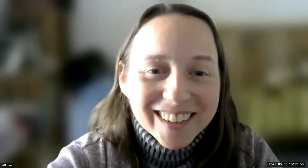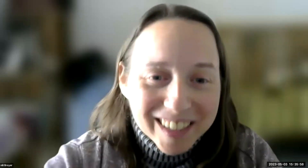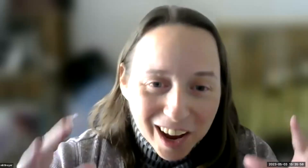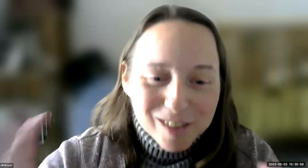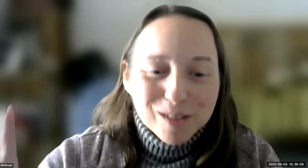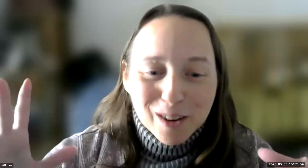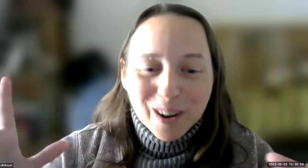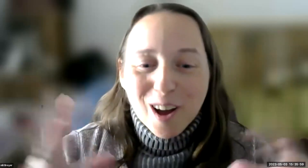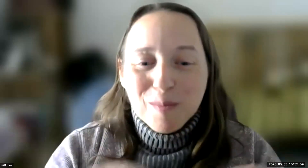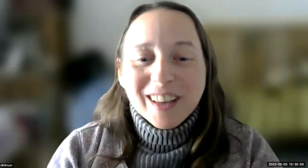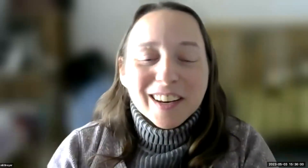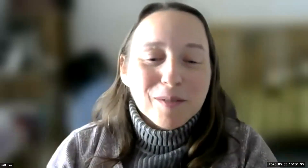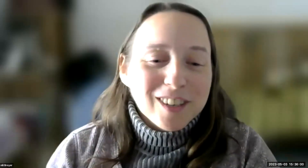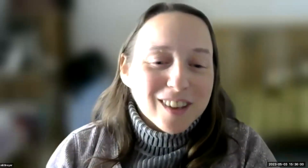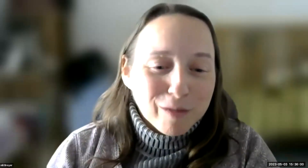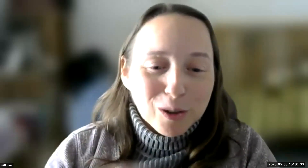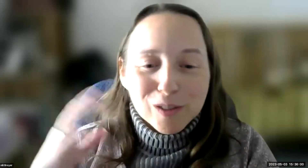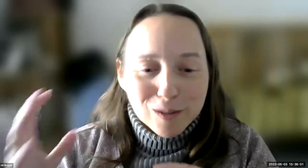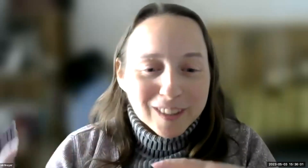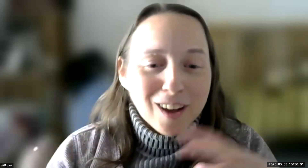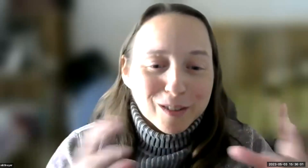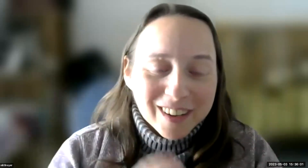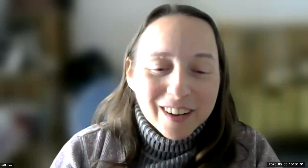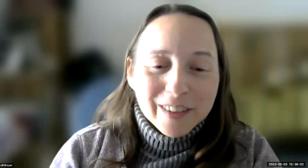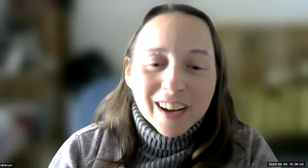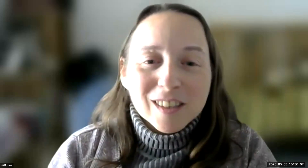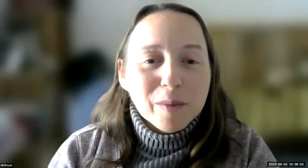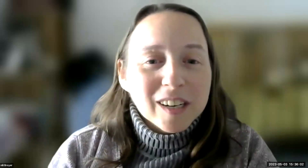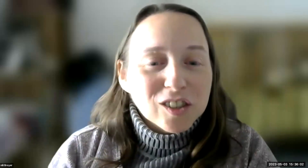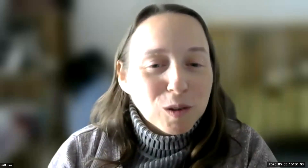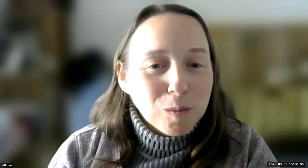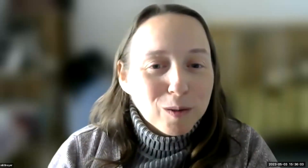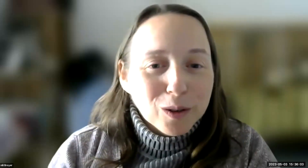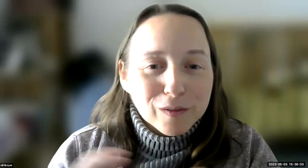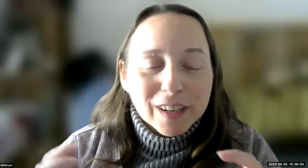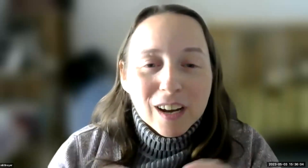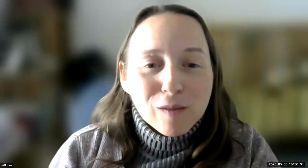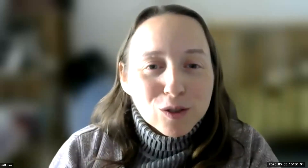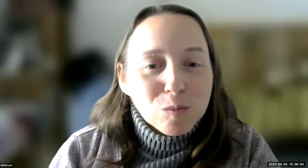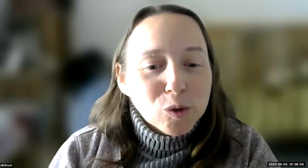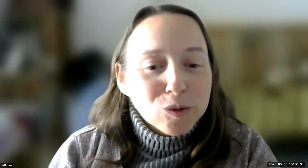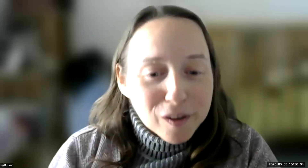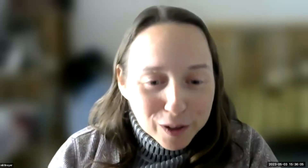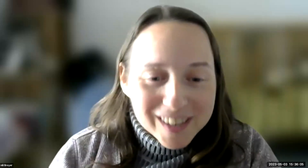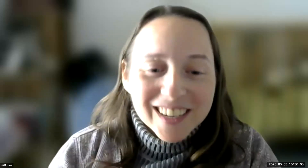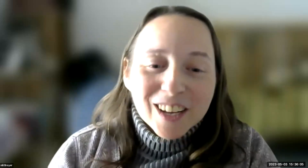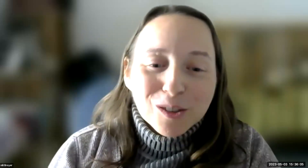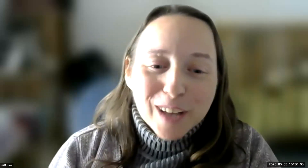התייחסות לכל כך הרבה תכנים של הצטלבויות וסולידריות ויחסים בין אנשים עם גבלויות וקבוצות מיות נוספות אז תודה